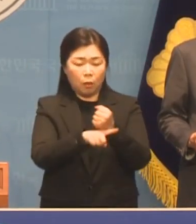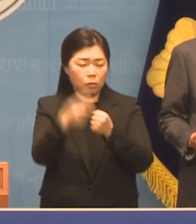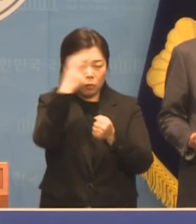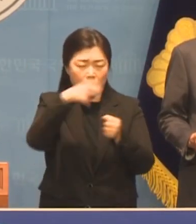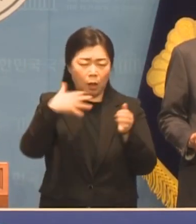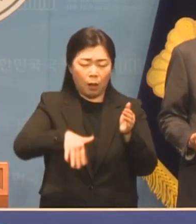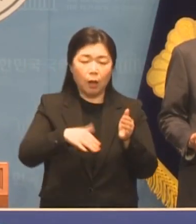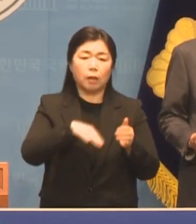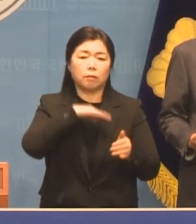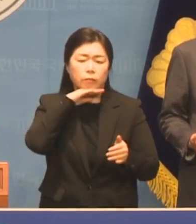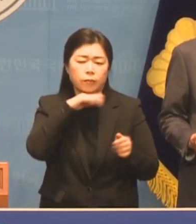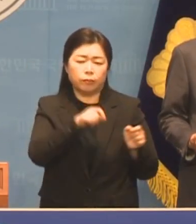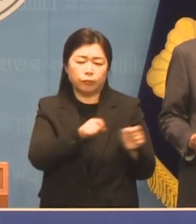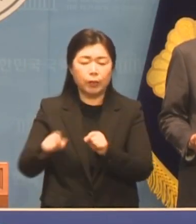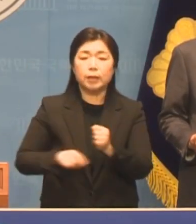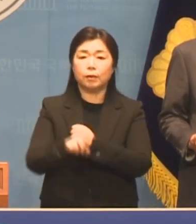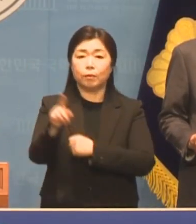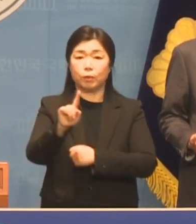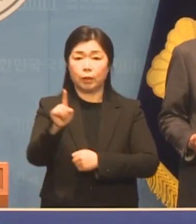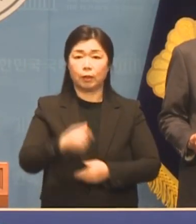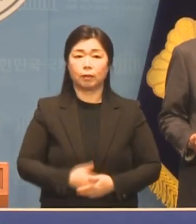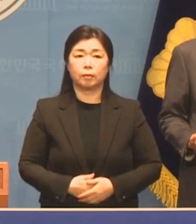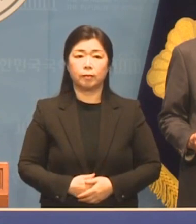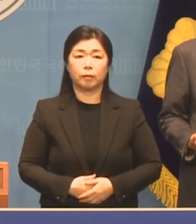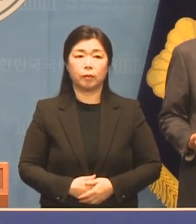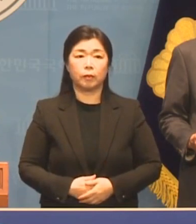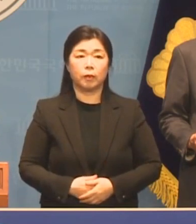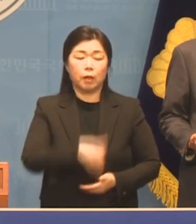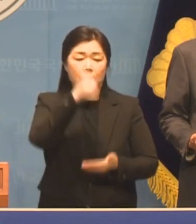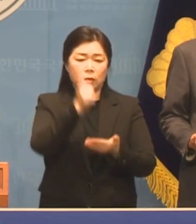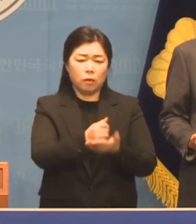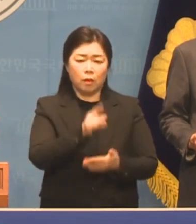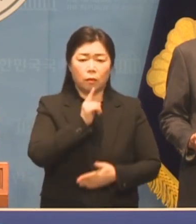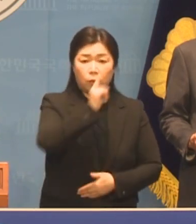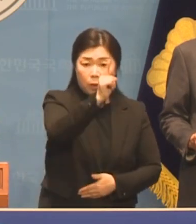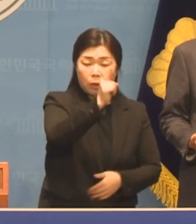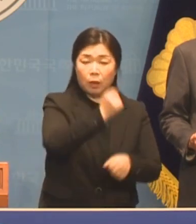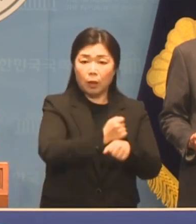않는 것입니까? 기소할 조차 없어 보이는